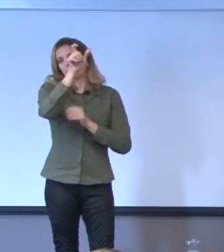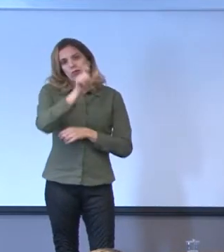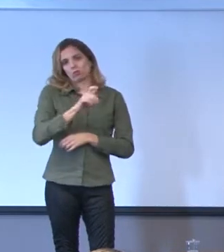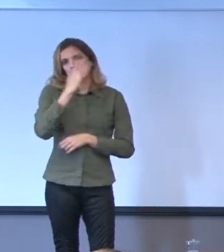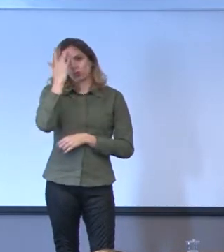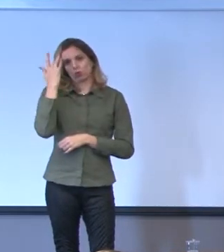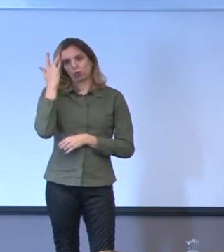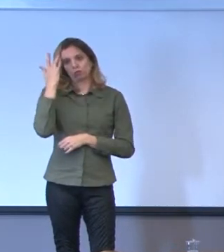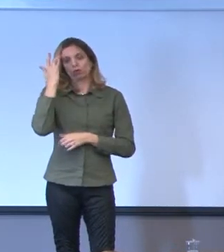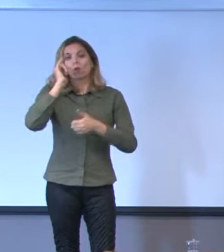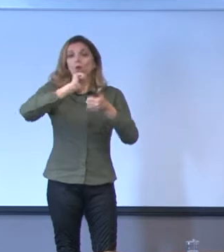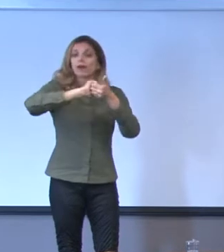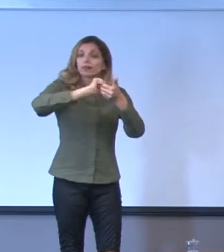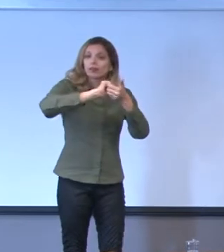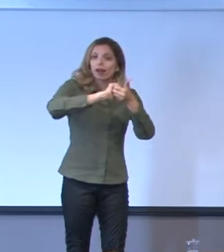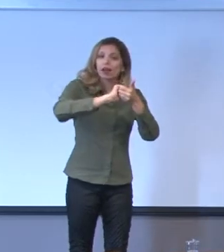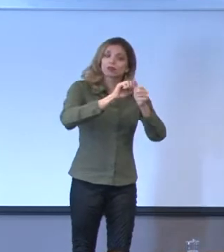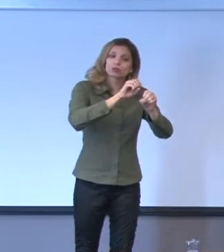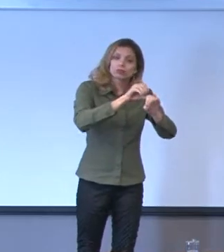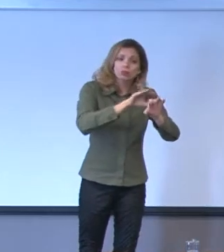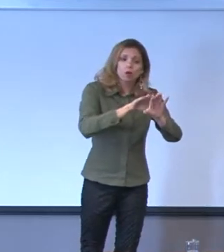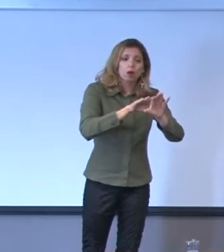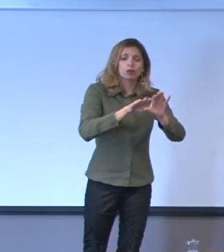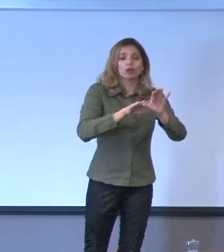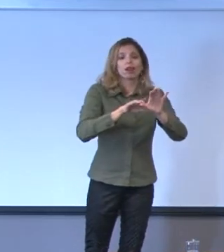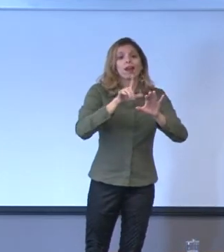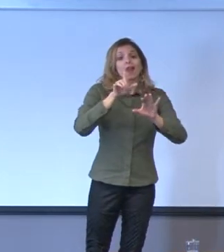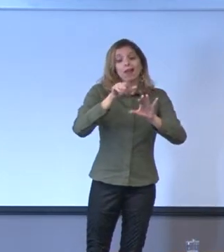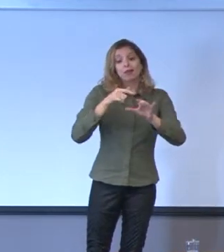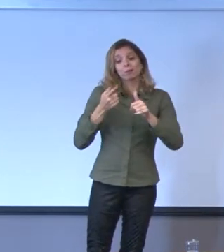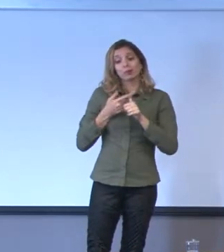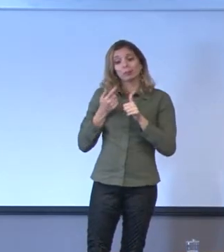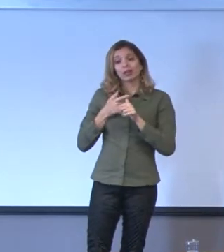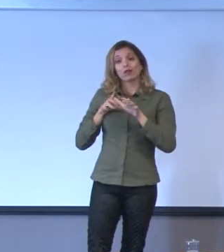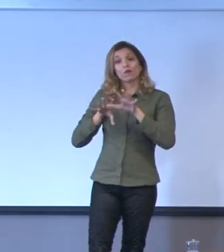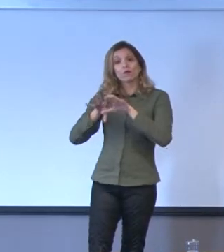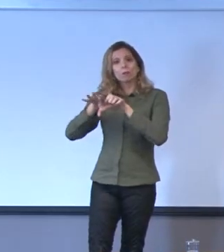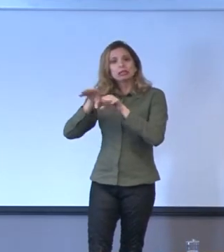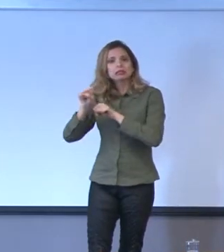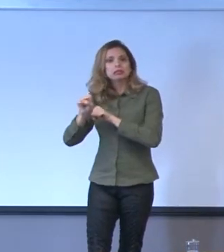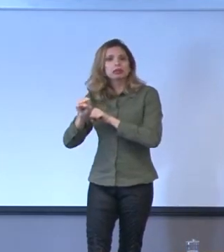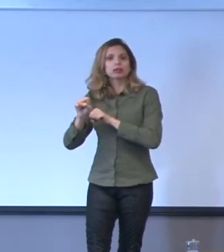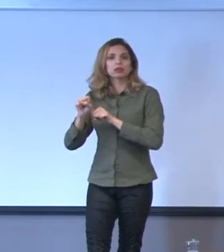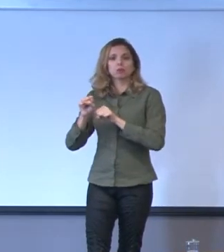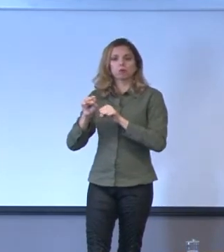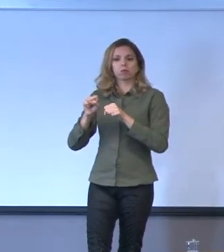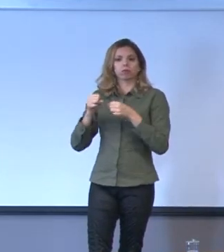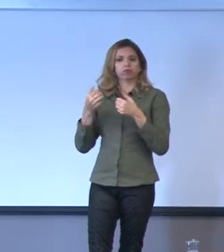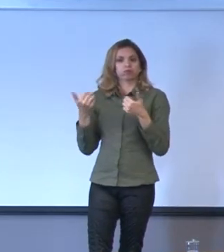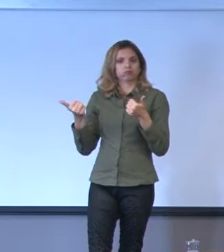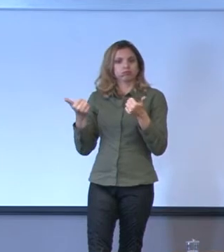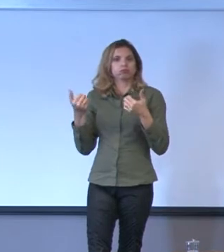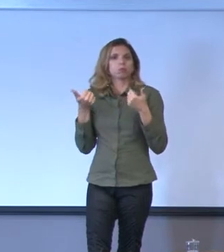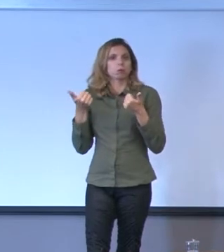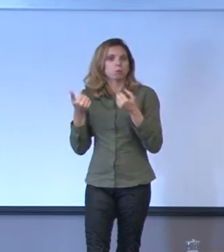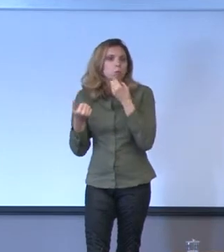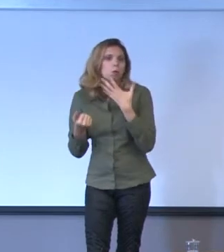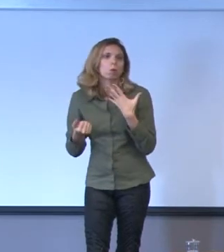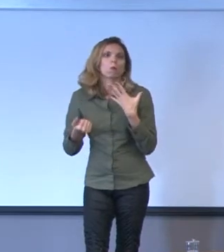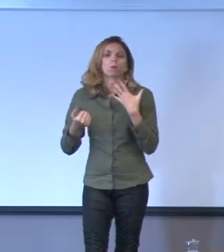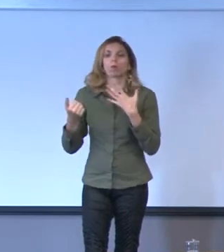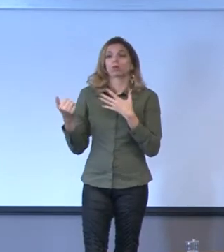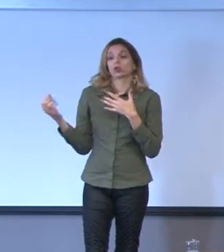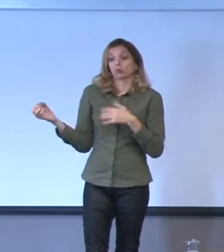questão da qualidade do ensino passa por uma formação, né, mais robusta, mais ampla, mais contemporânea